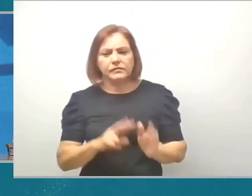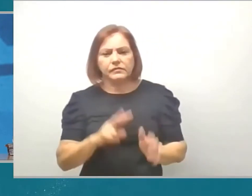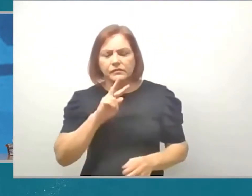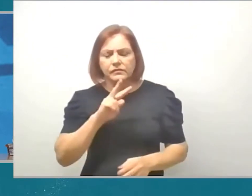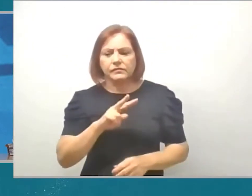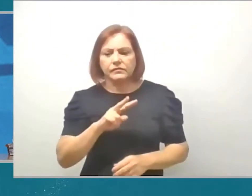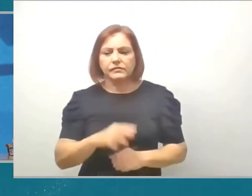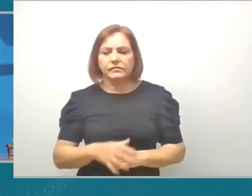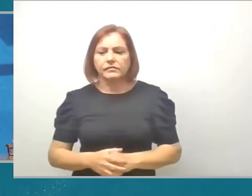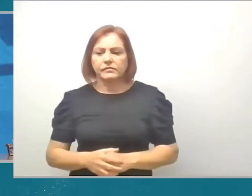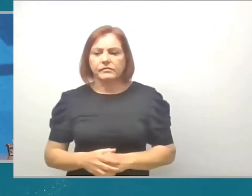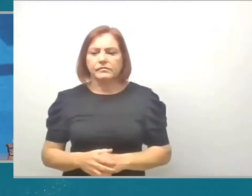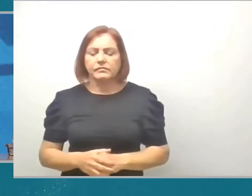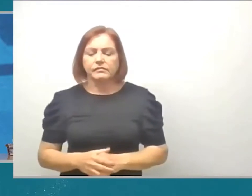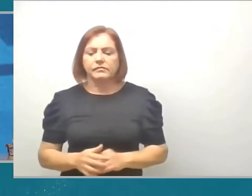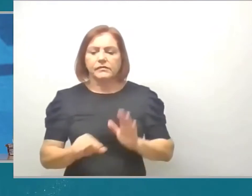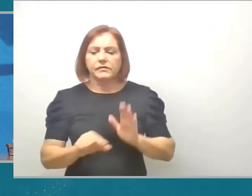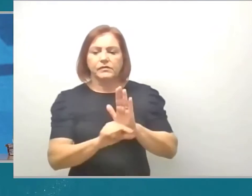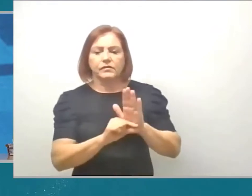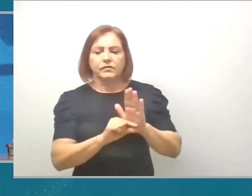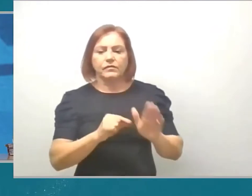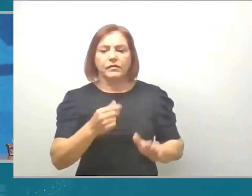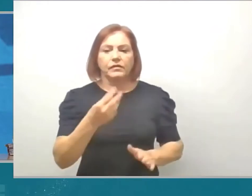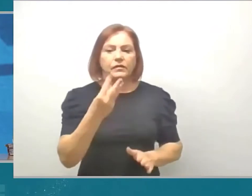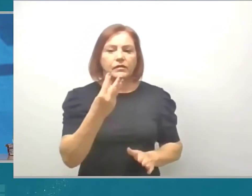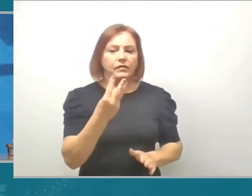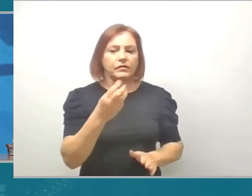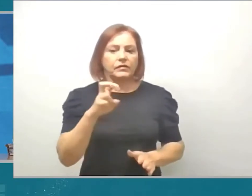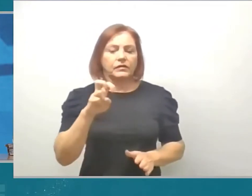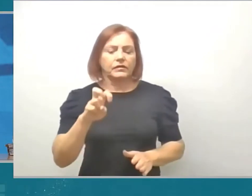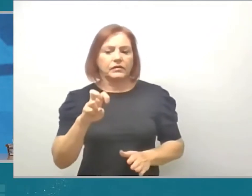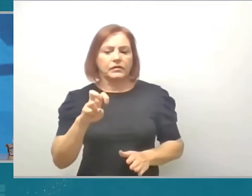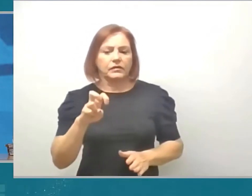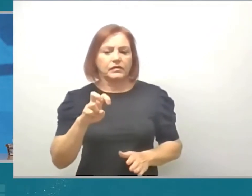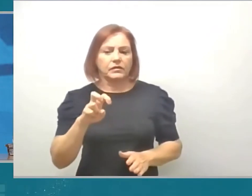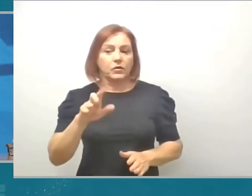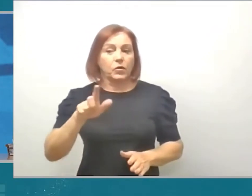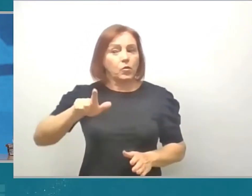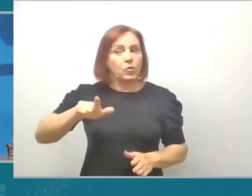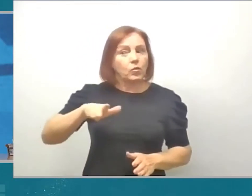no versículo 35, no dia seguinte estava João outra vez